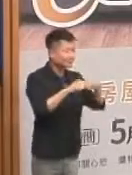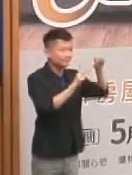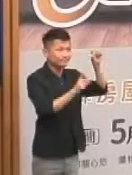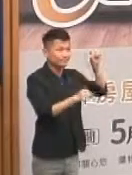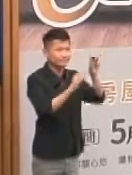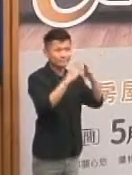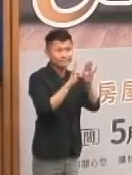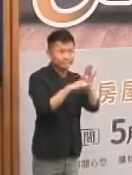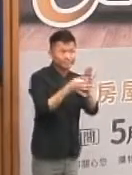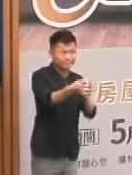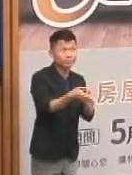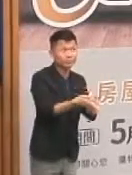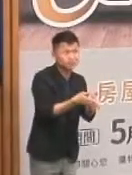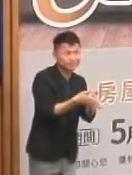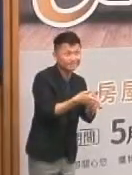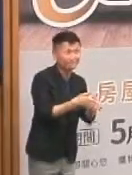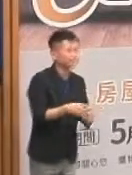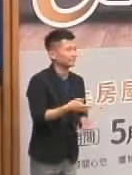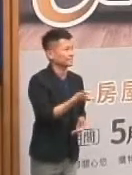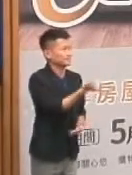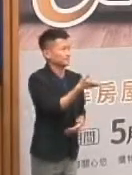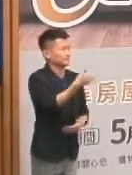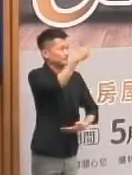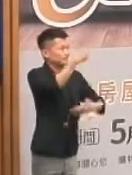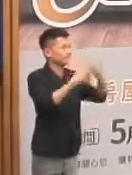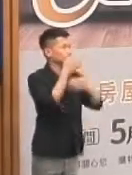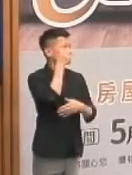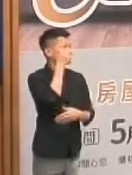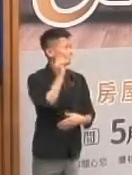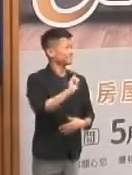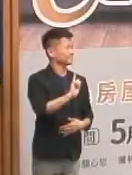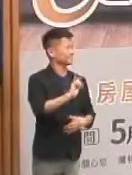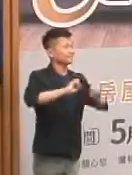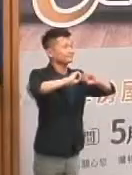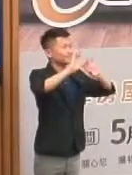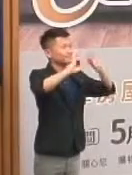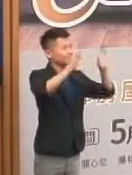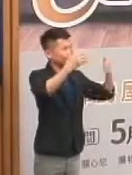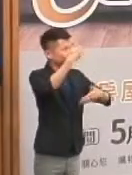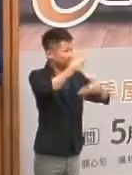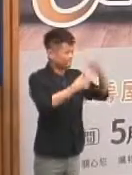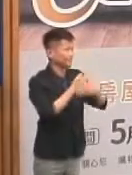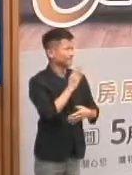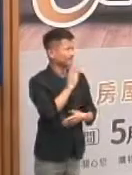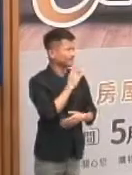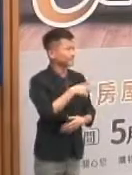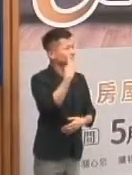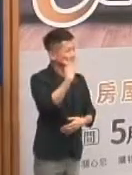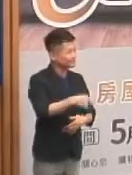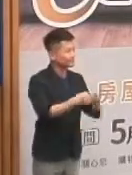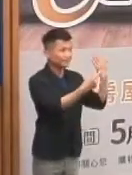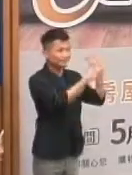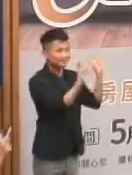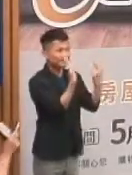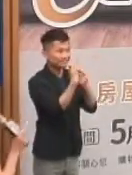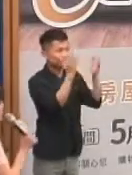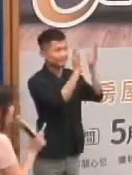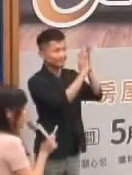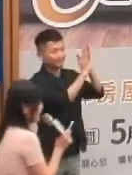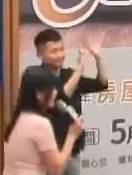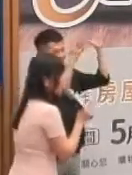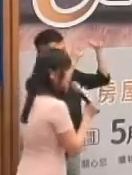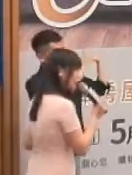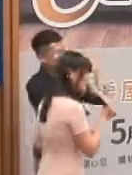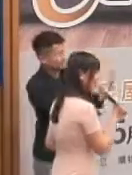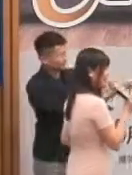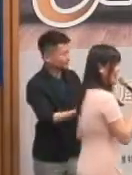哦。 各位刚才所看到的就是我们的宣传影片了，让我们再度用双手以及掌声来欢迎我